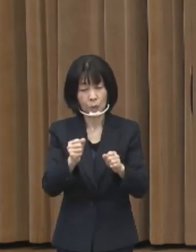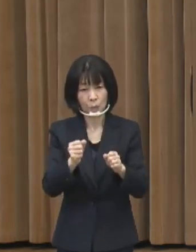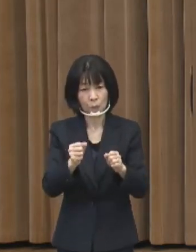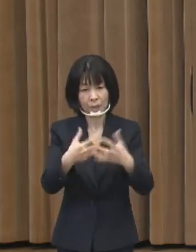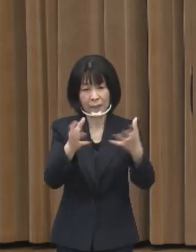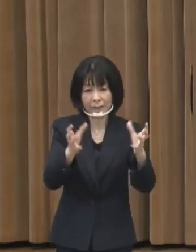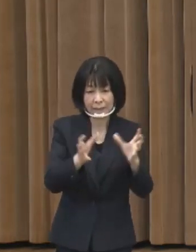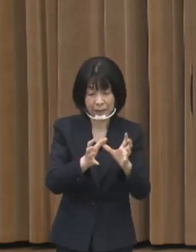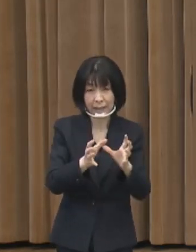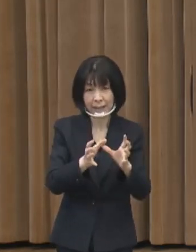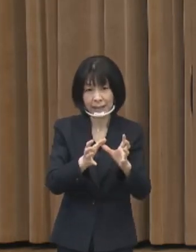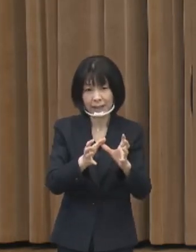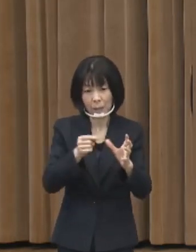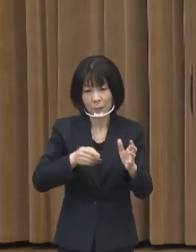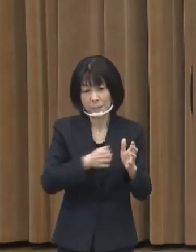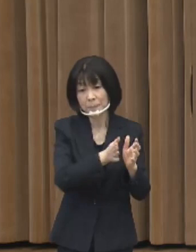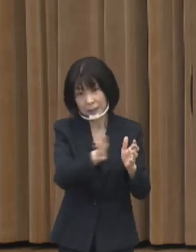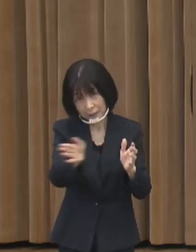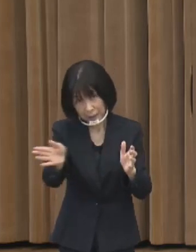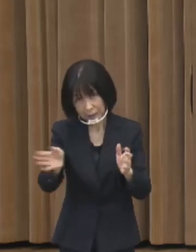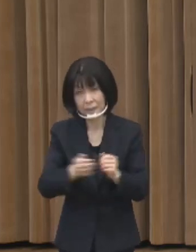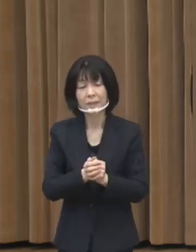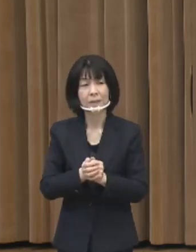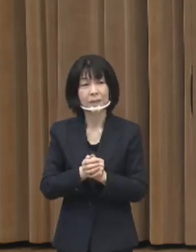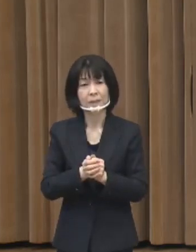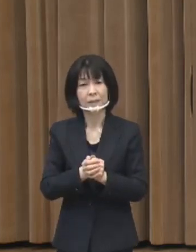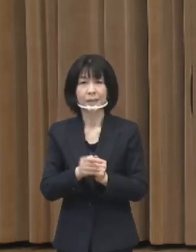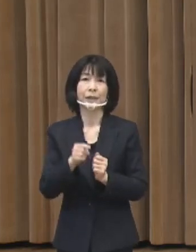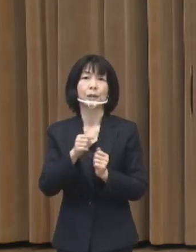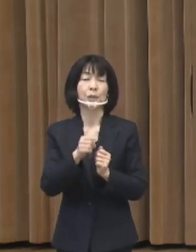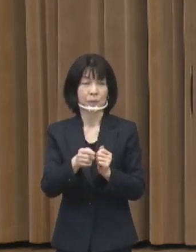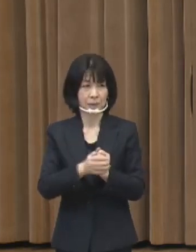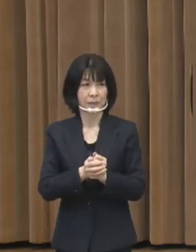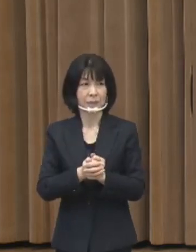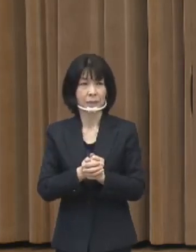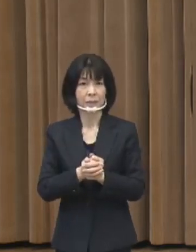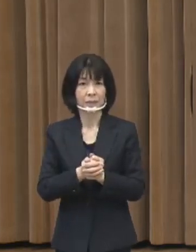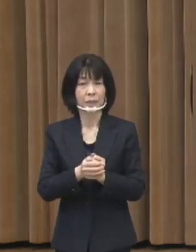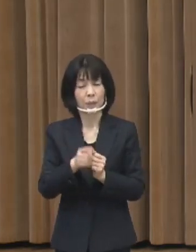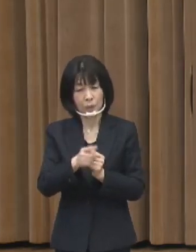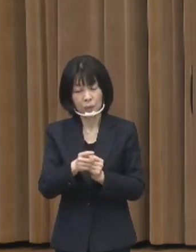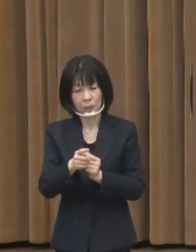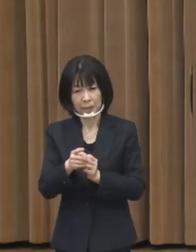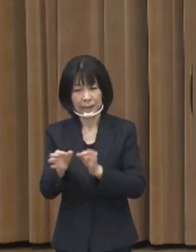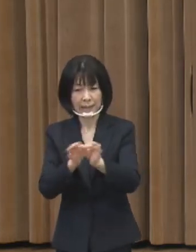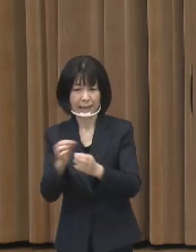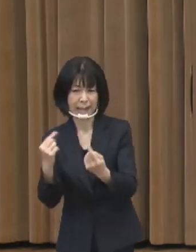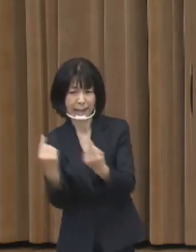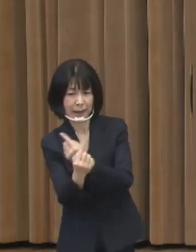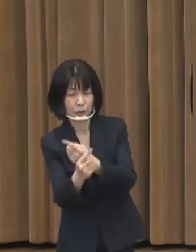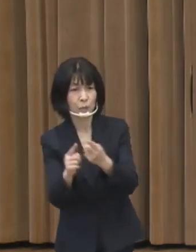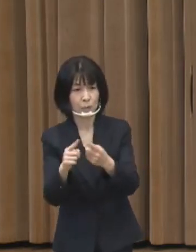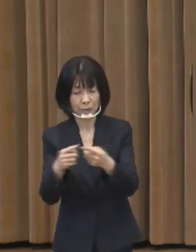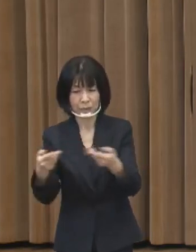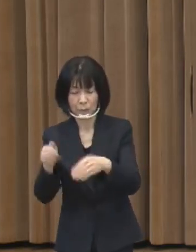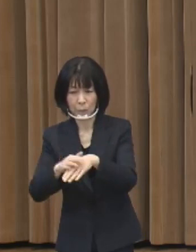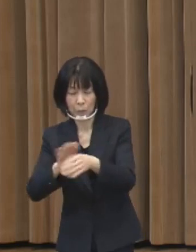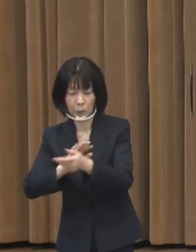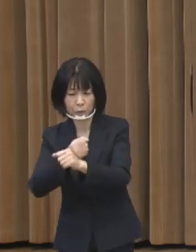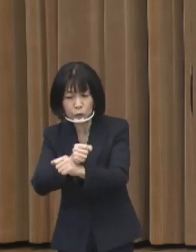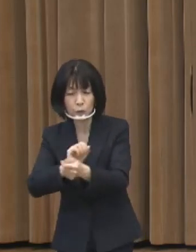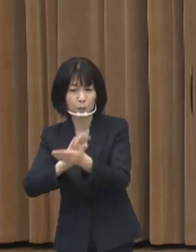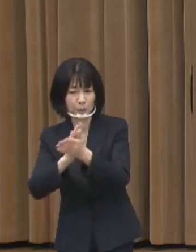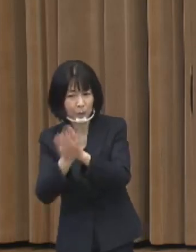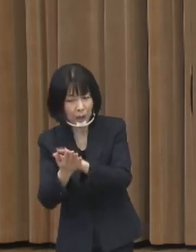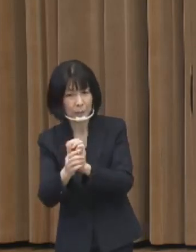商工団体を失礼、かませた上で、そこにこの経営の革新やですね、業態の変更、例えばデ